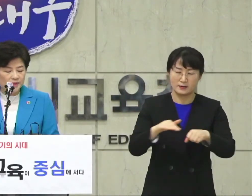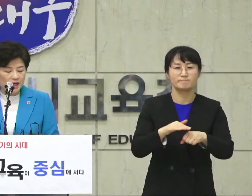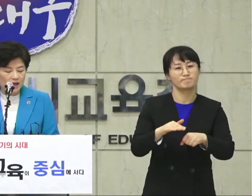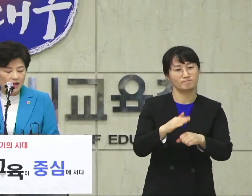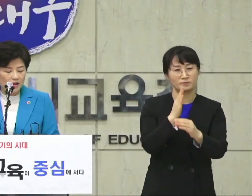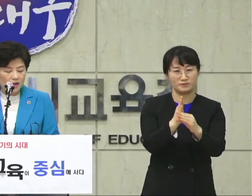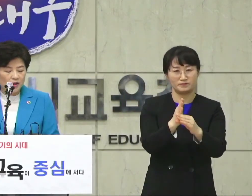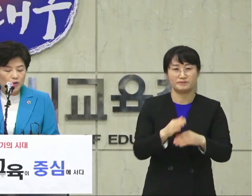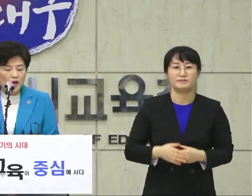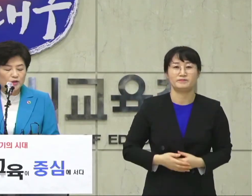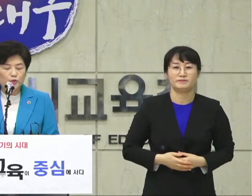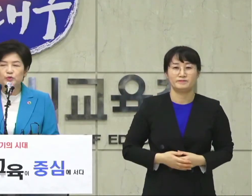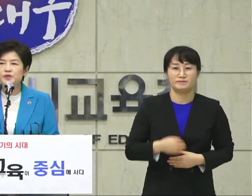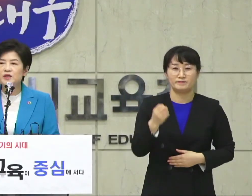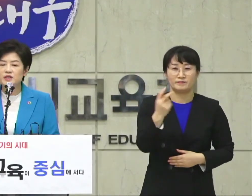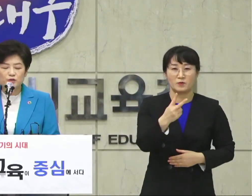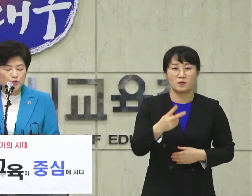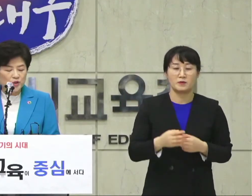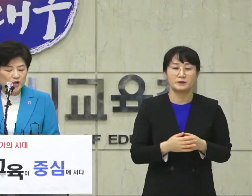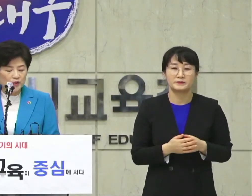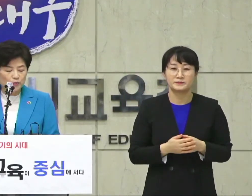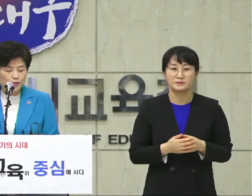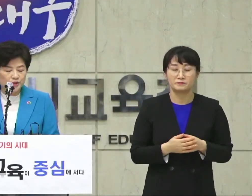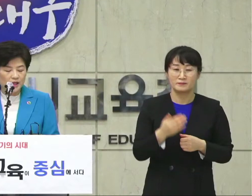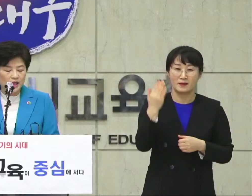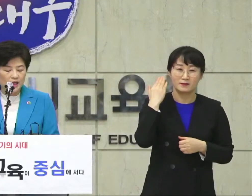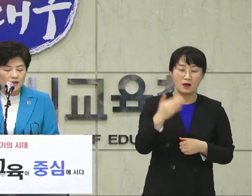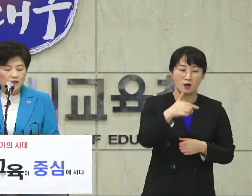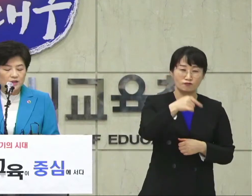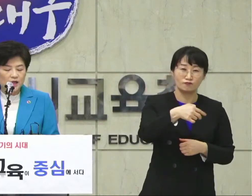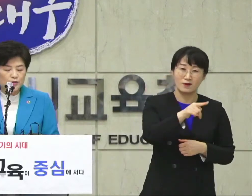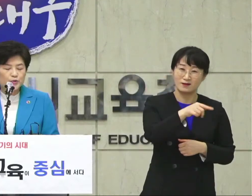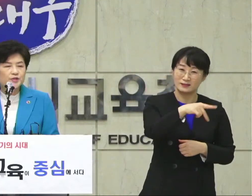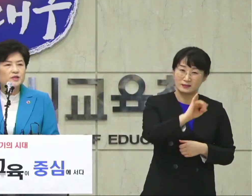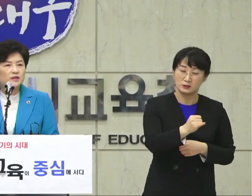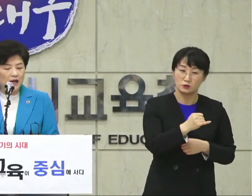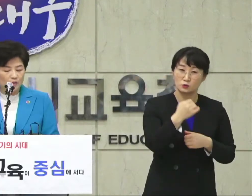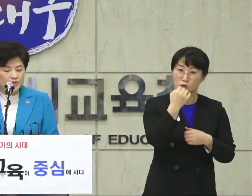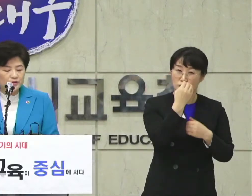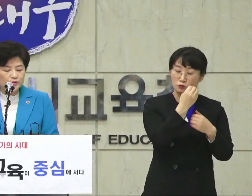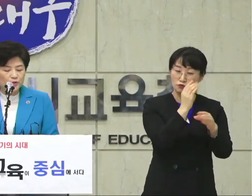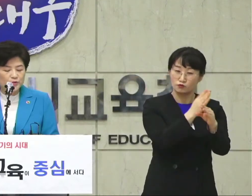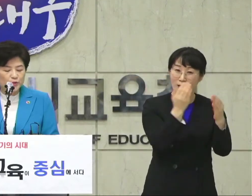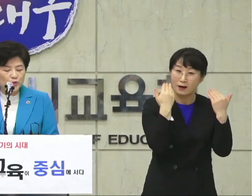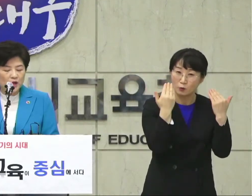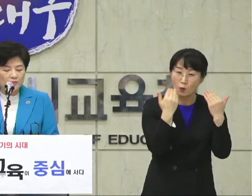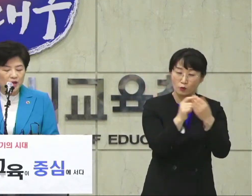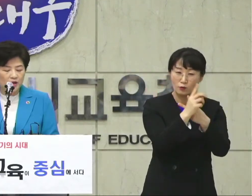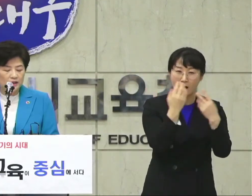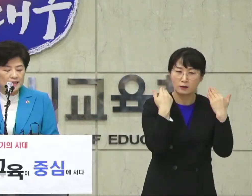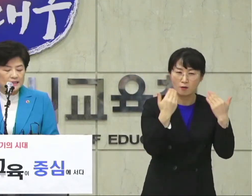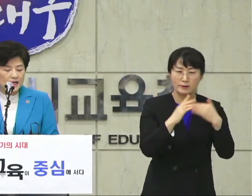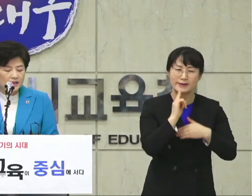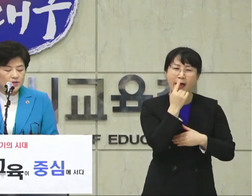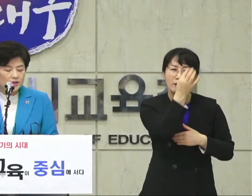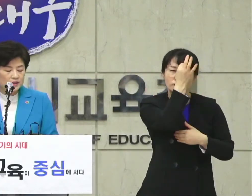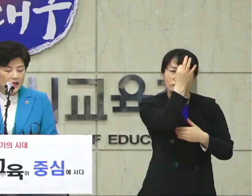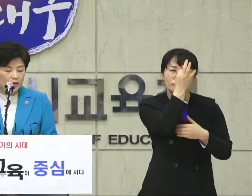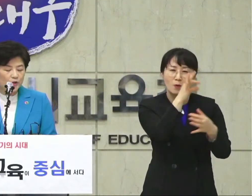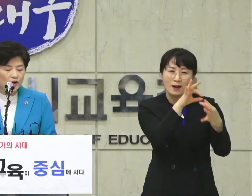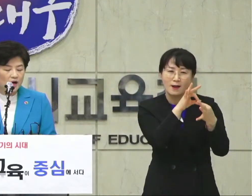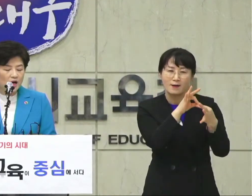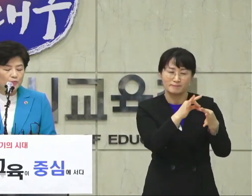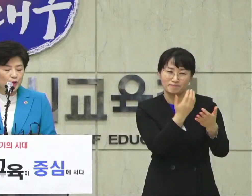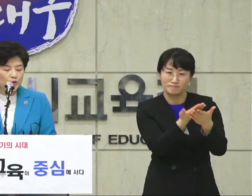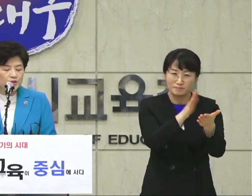구축하고 있습니다. 또한 구 서진 중학교 부지에 예술적 감성으로 소통하며